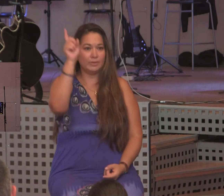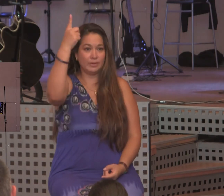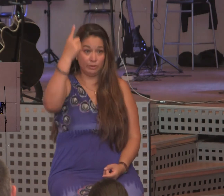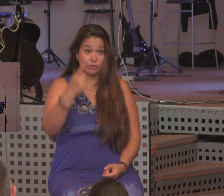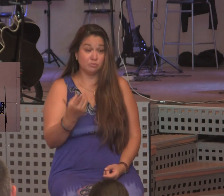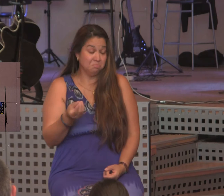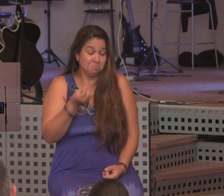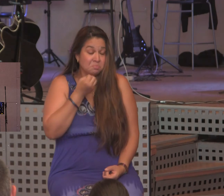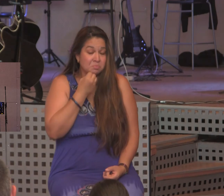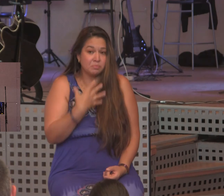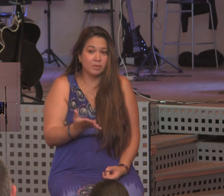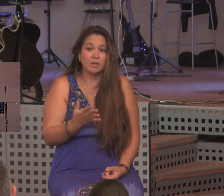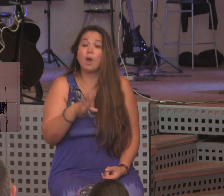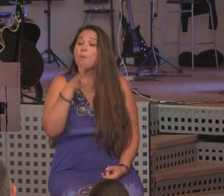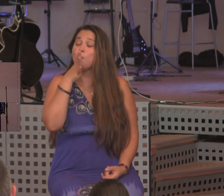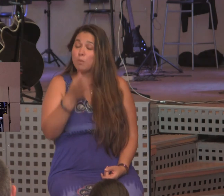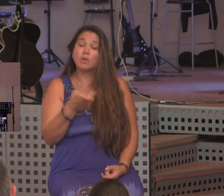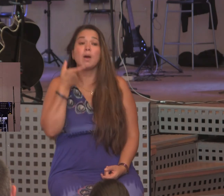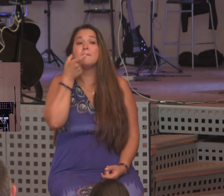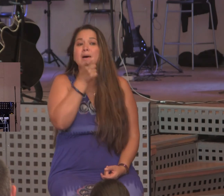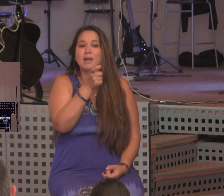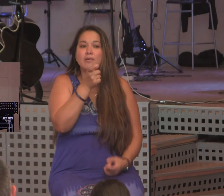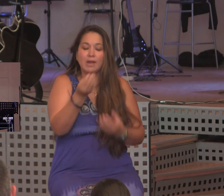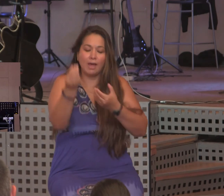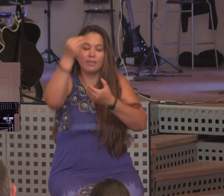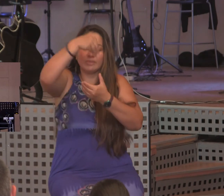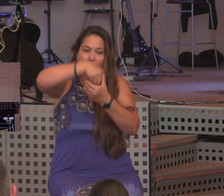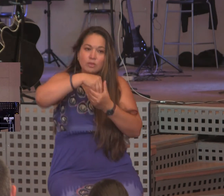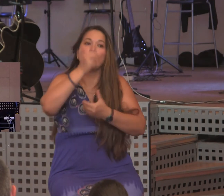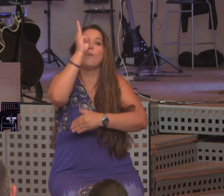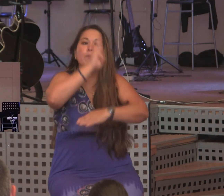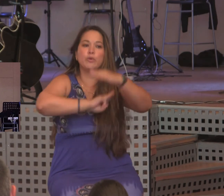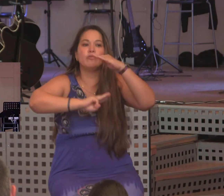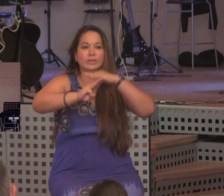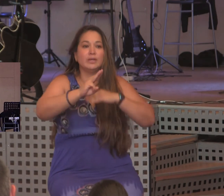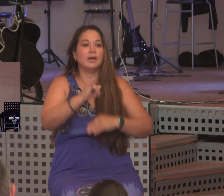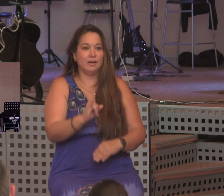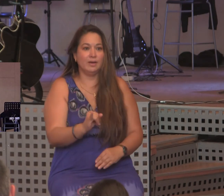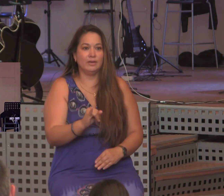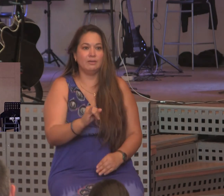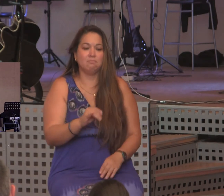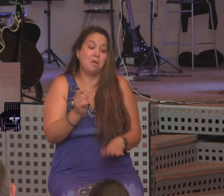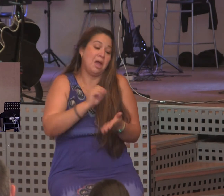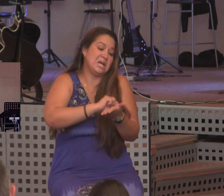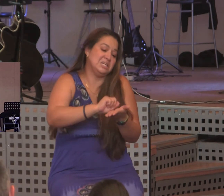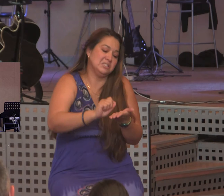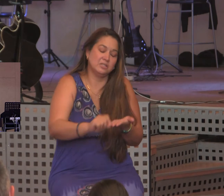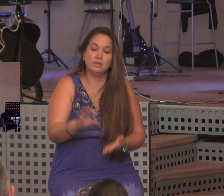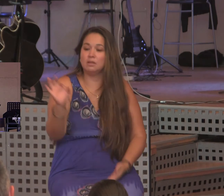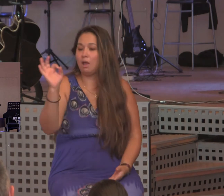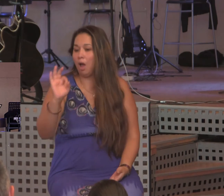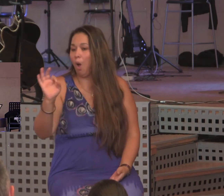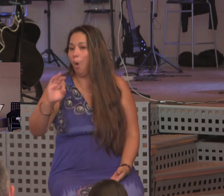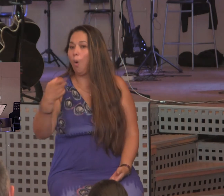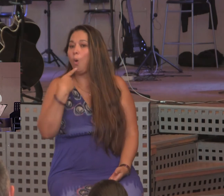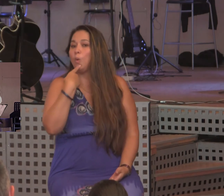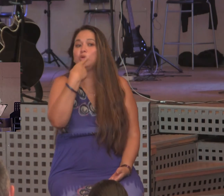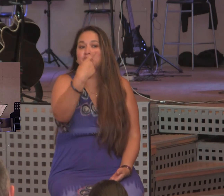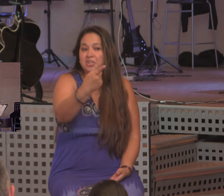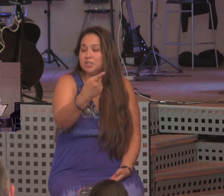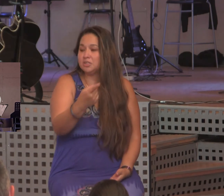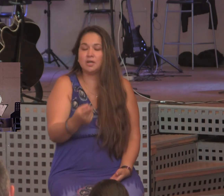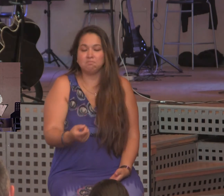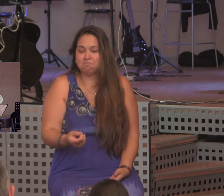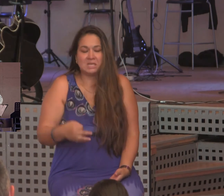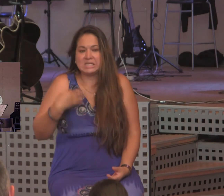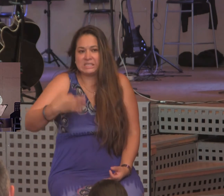Está bien, porque la palabra siempre lleva algo profético. Bien sea escrita, bien sea dicha,